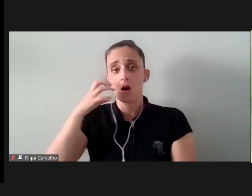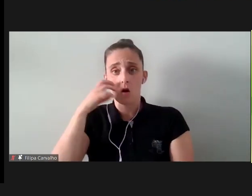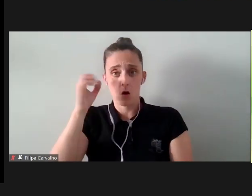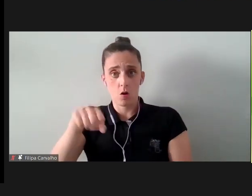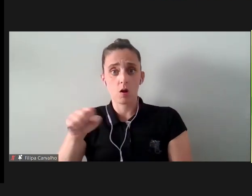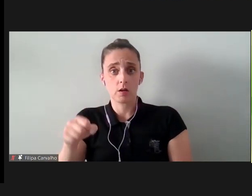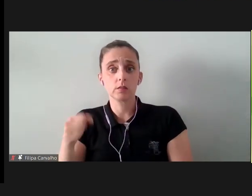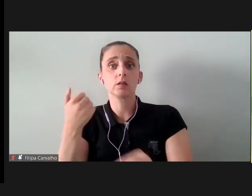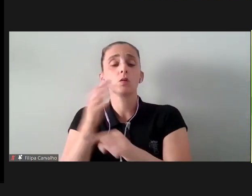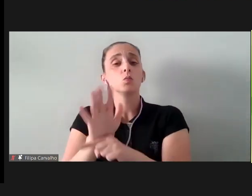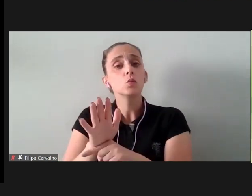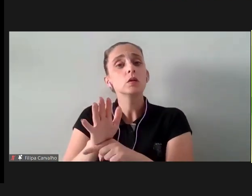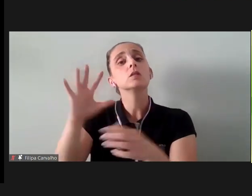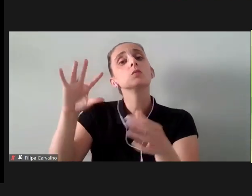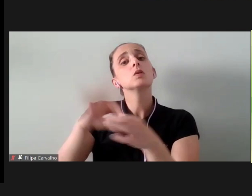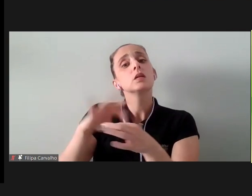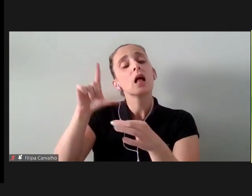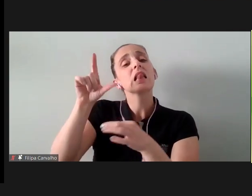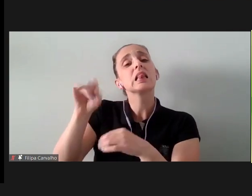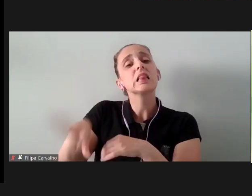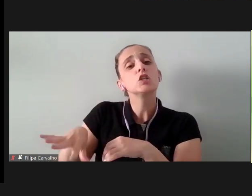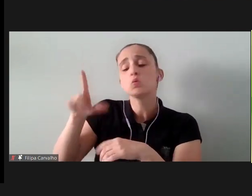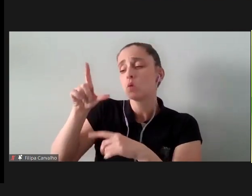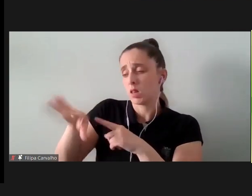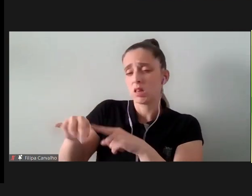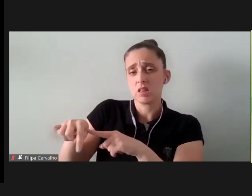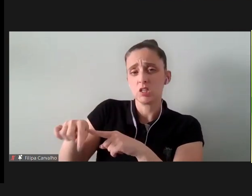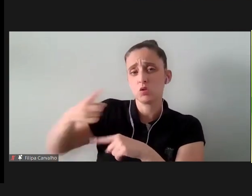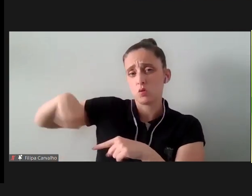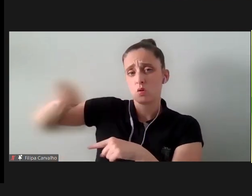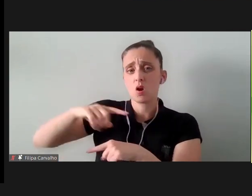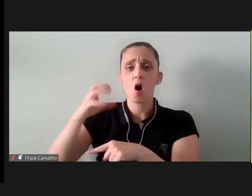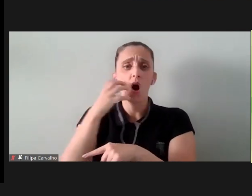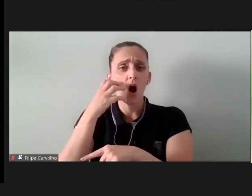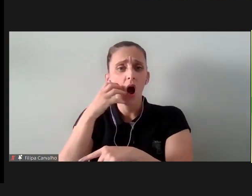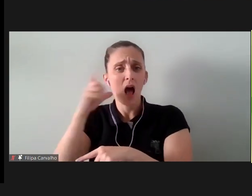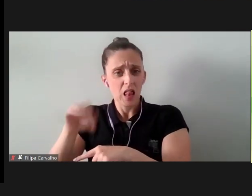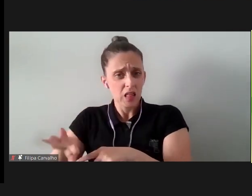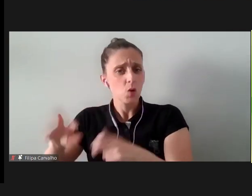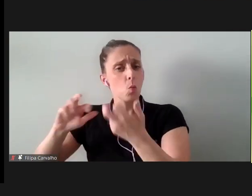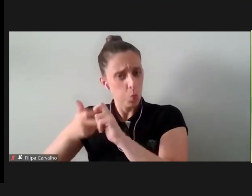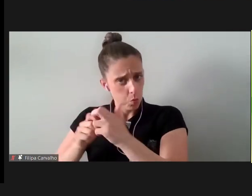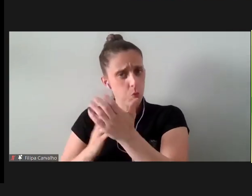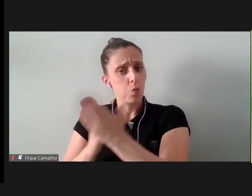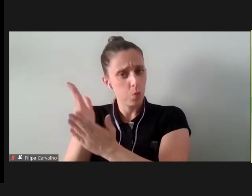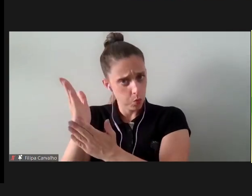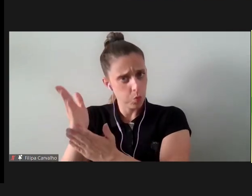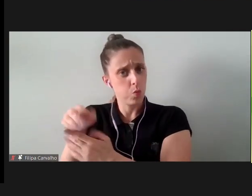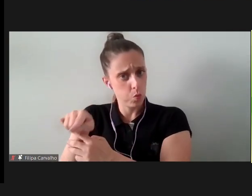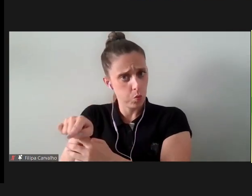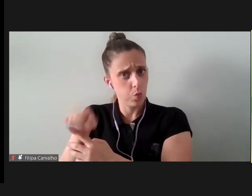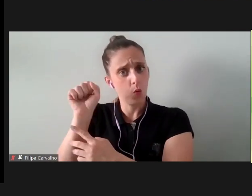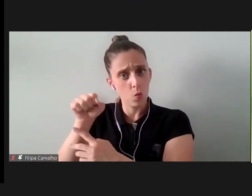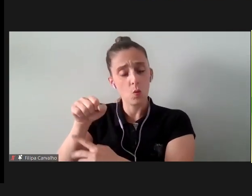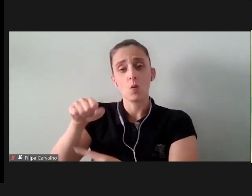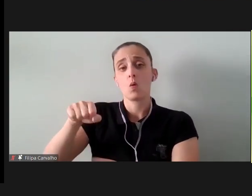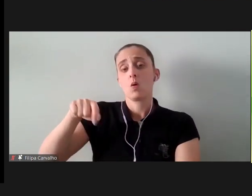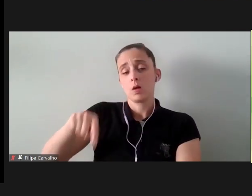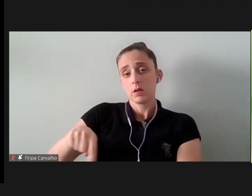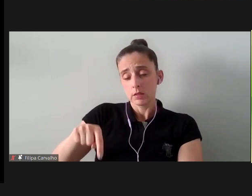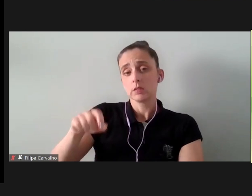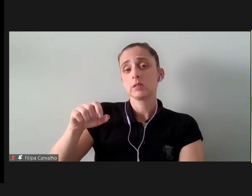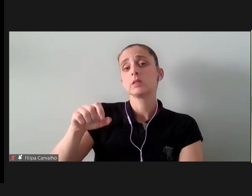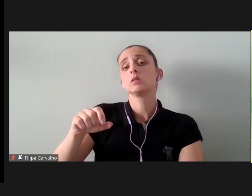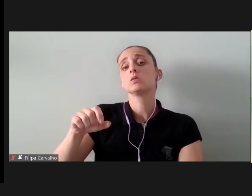a gestão dos resíduos sólidos, o vulgo lixo. Para nós em Angola, ainda é um problema. E hoje a INAP, a nível do Centro de